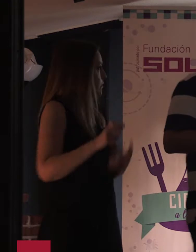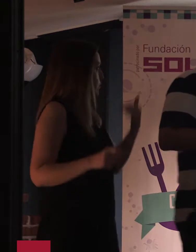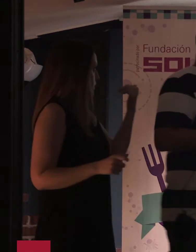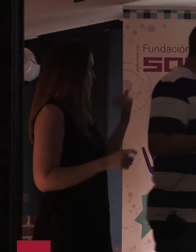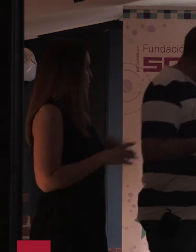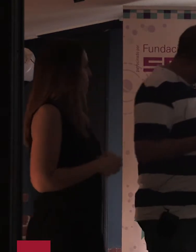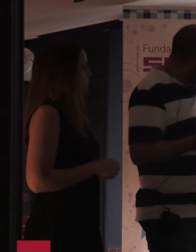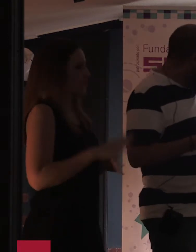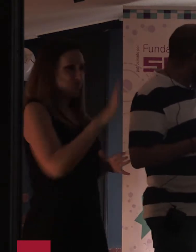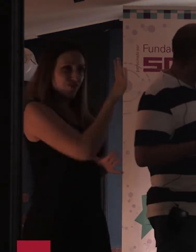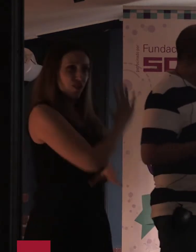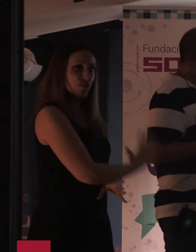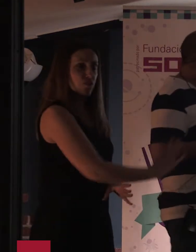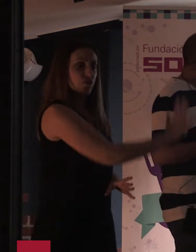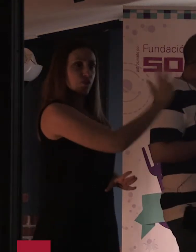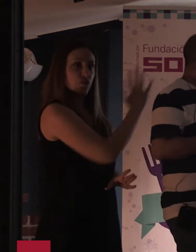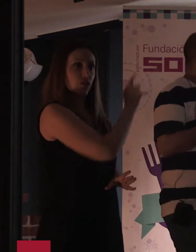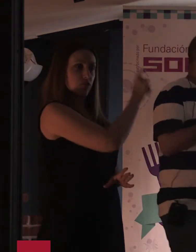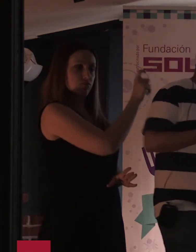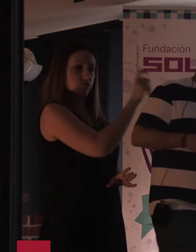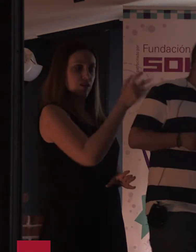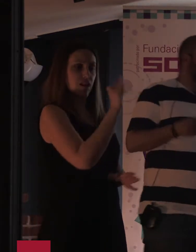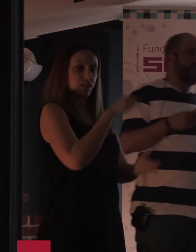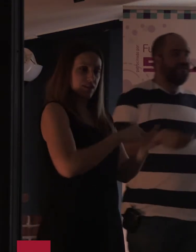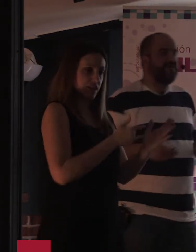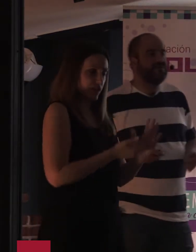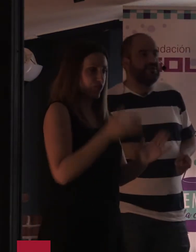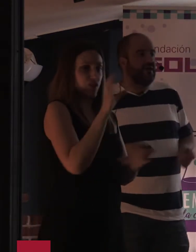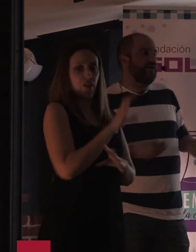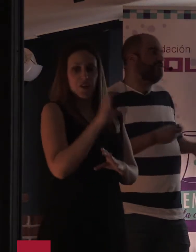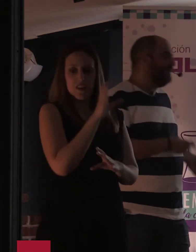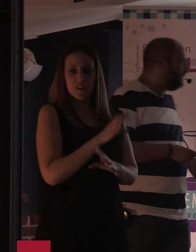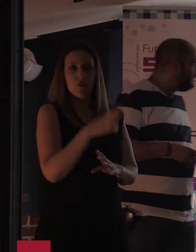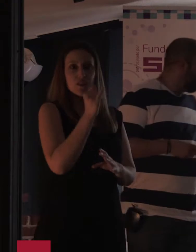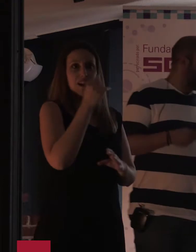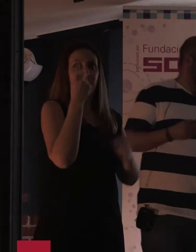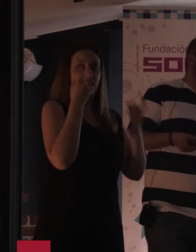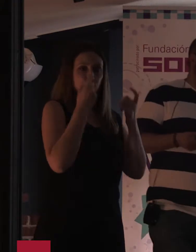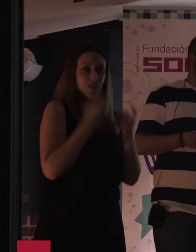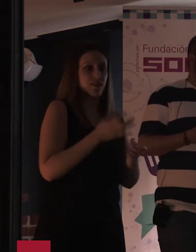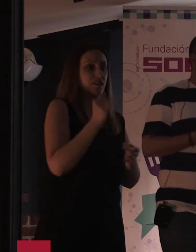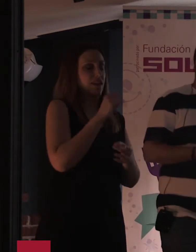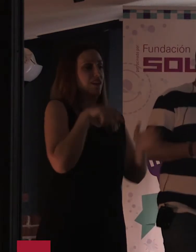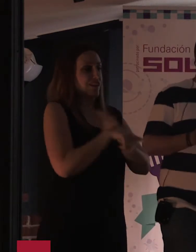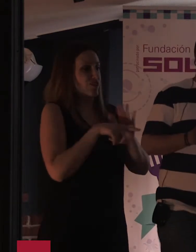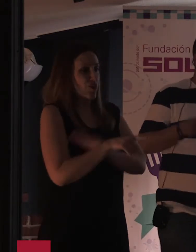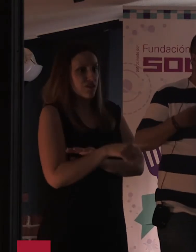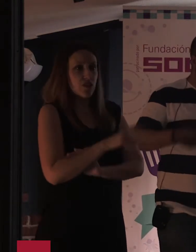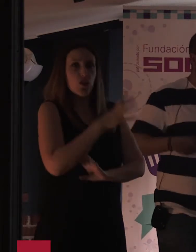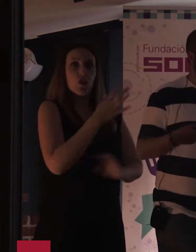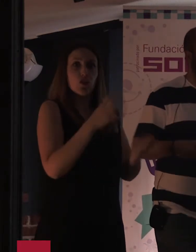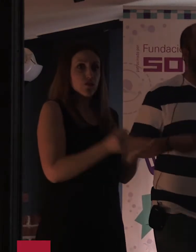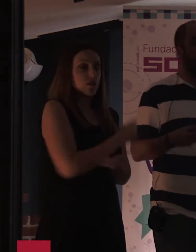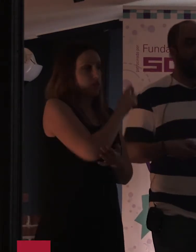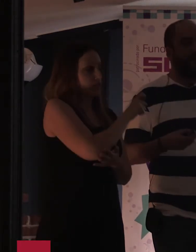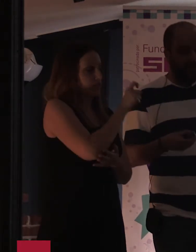antes, todas estas personas, hay técnicos, hay científicos, hay estudiantes, hay gestores, todas estas personas